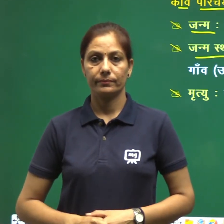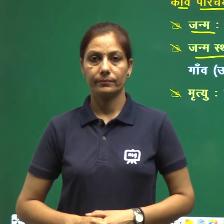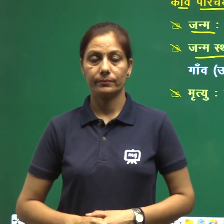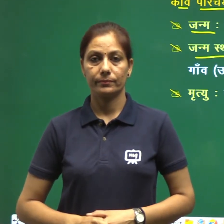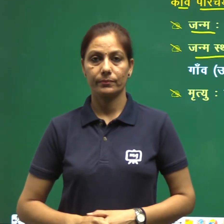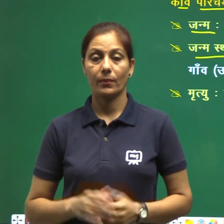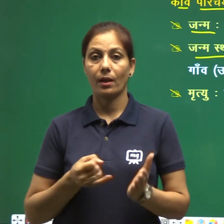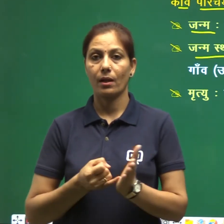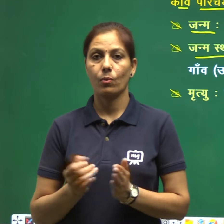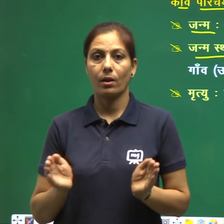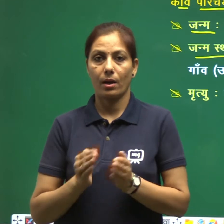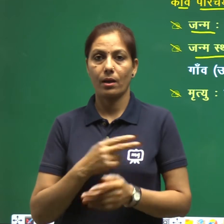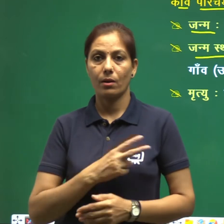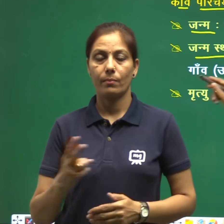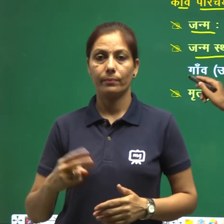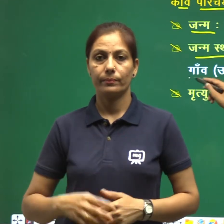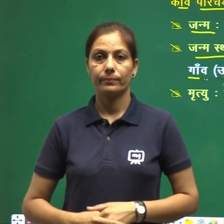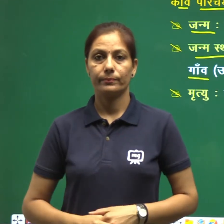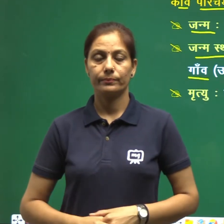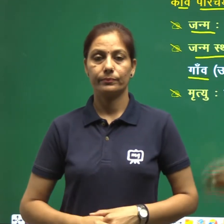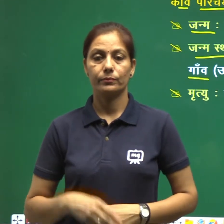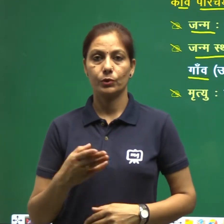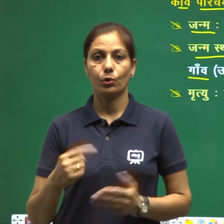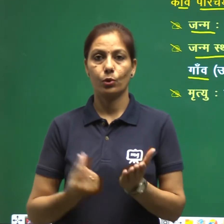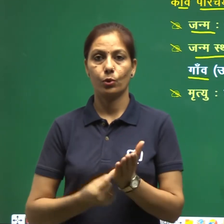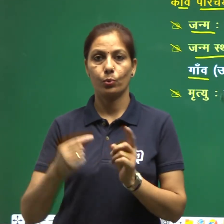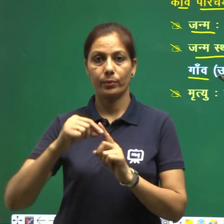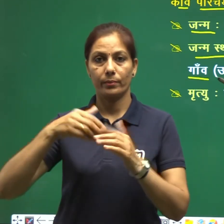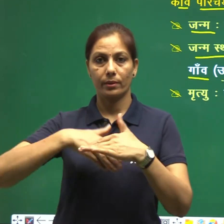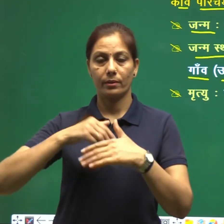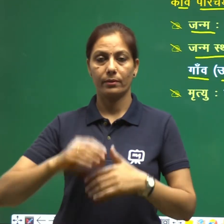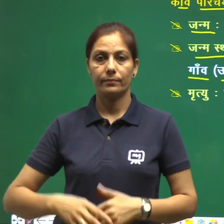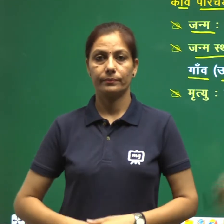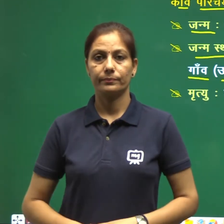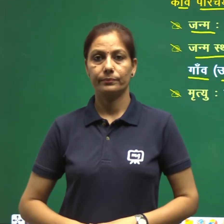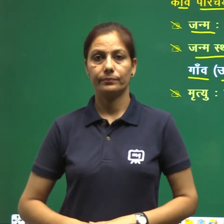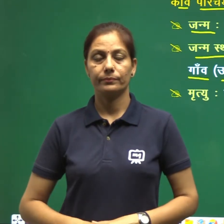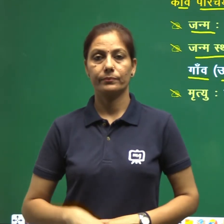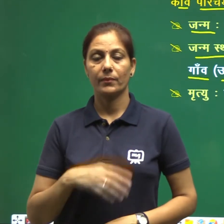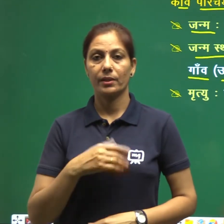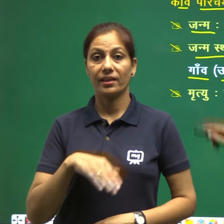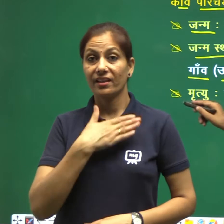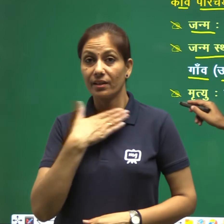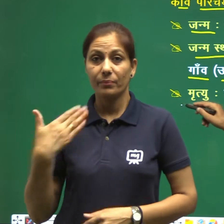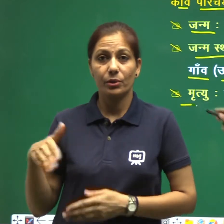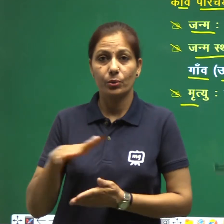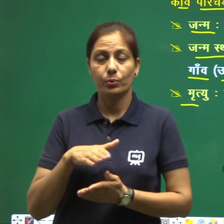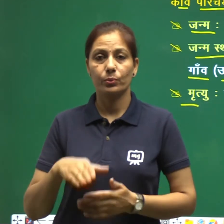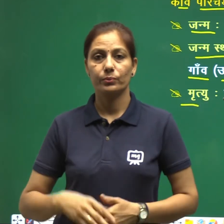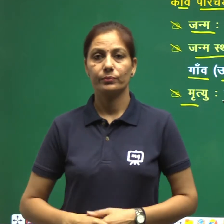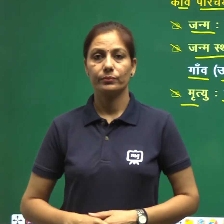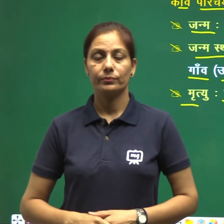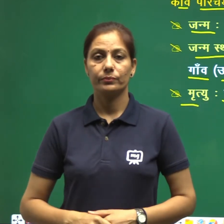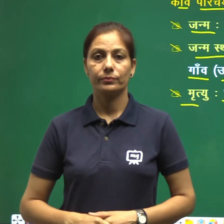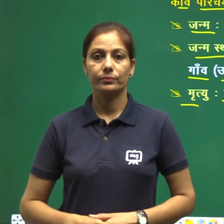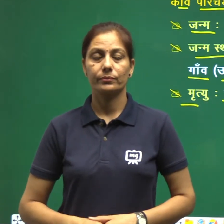राजपुर नवादा गांव है, जो उत्तर प्रदेश में है। इनकी मृत्यु